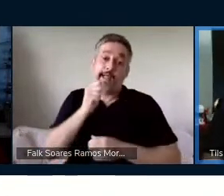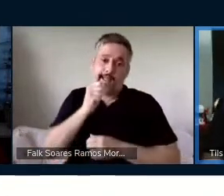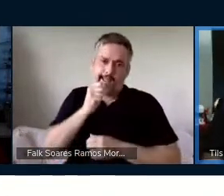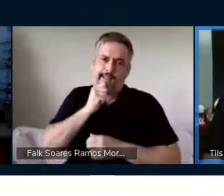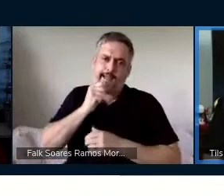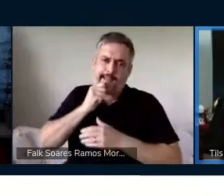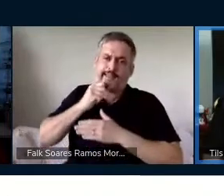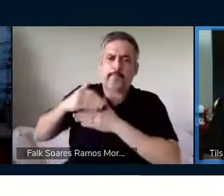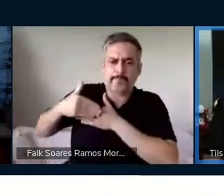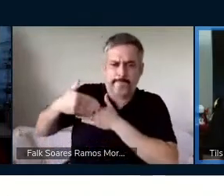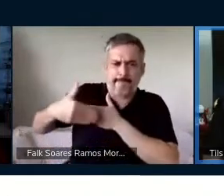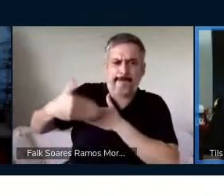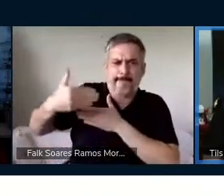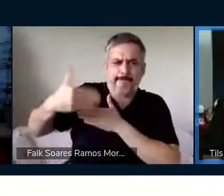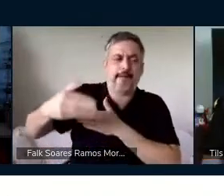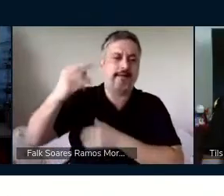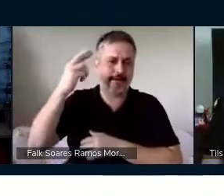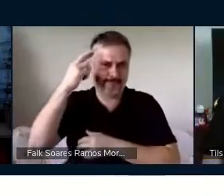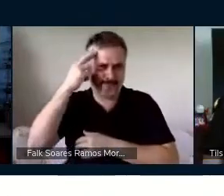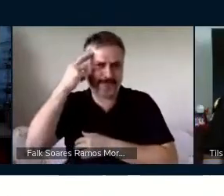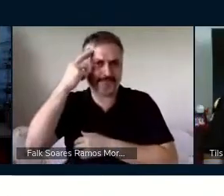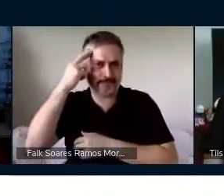muitas reflexões.